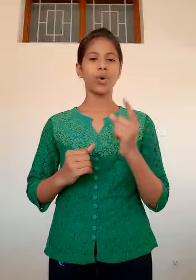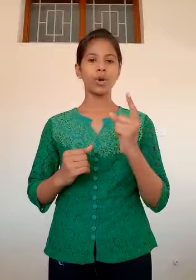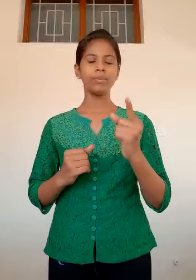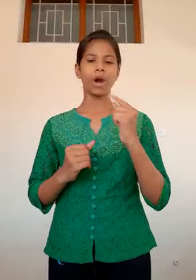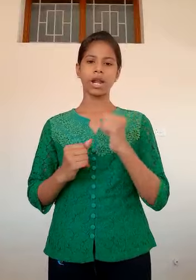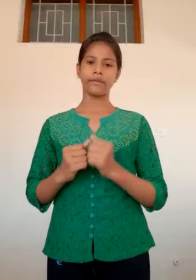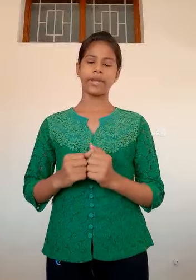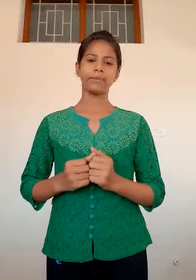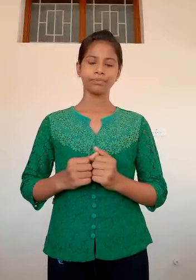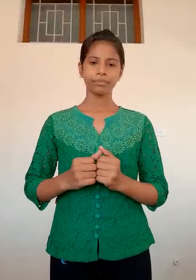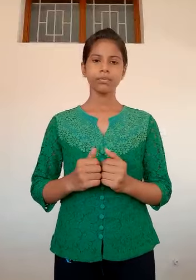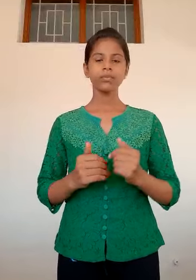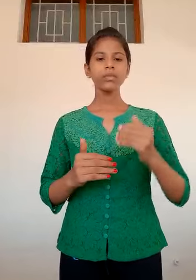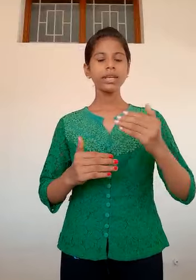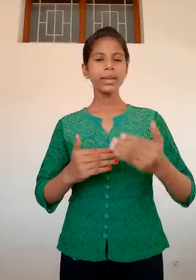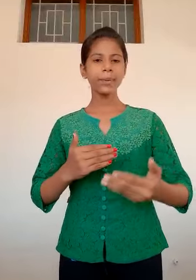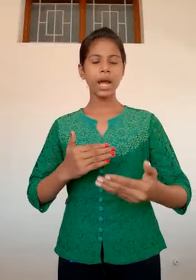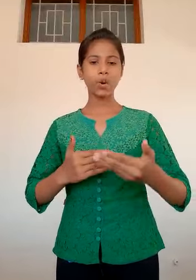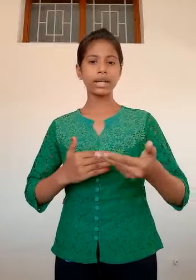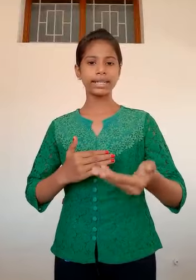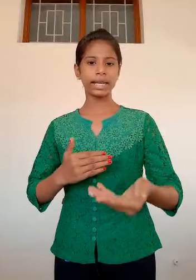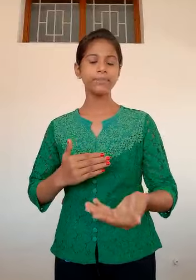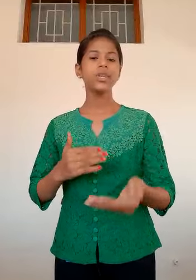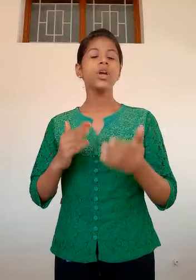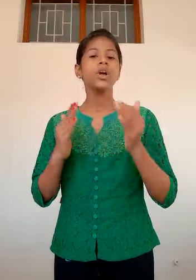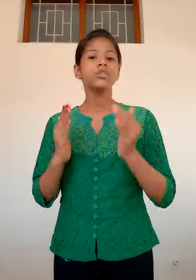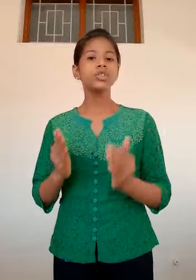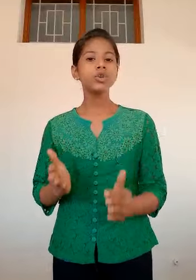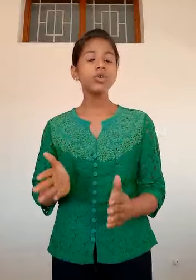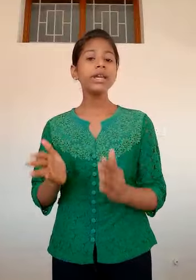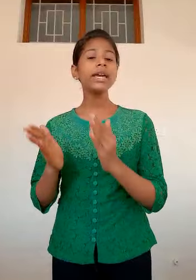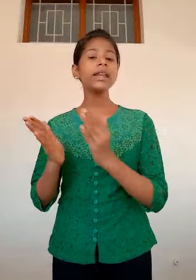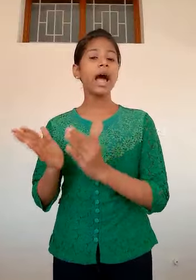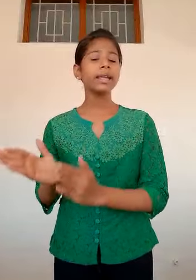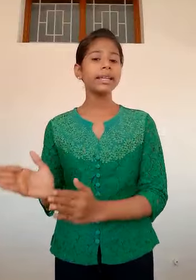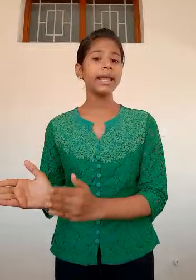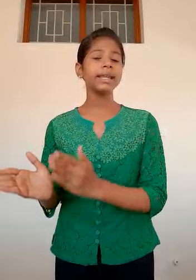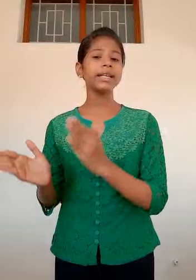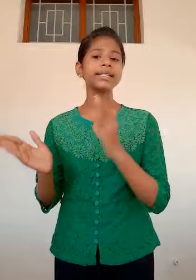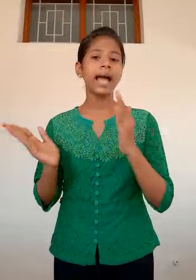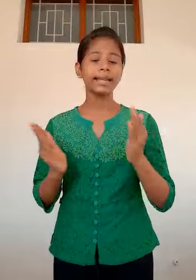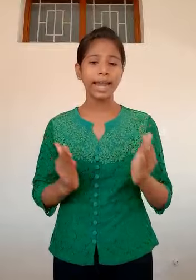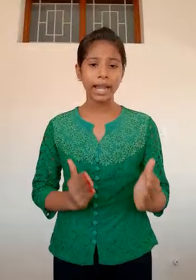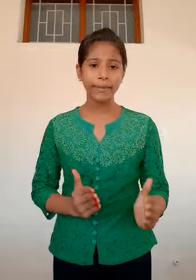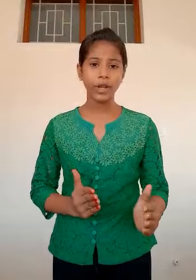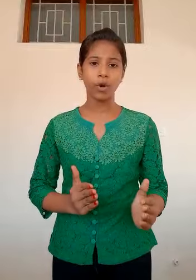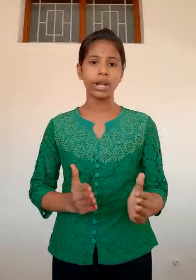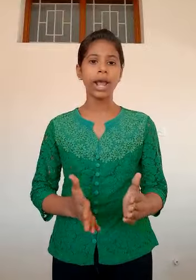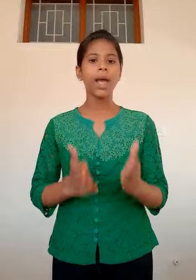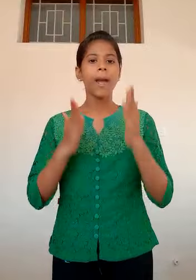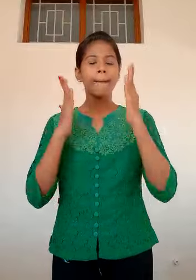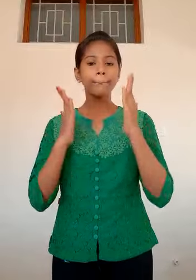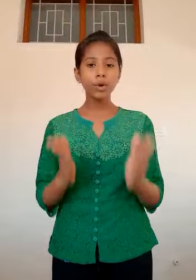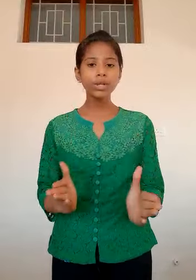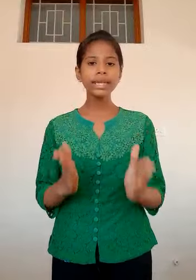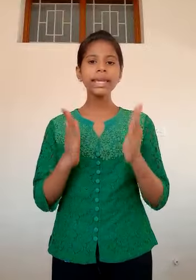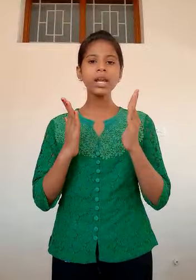ஒரு மானவி இப்போன் அ உங்கள்கிட்ட ஜூனியேர் IAS அக்கடமியோடு முக்கிய